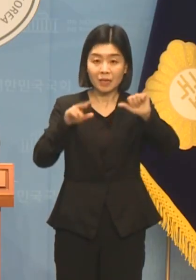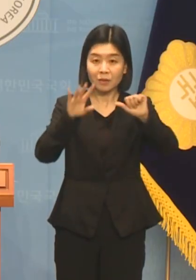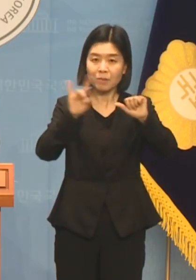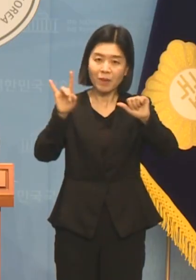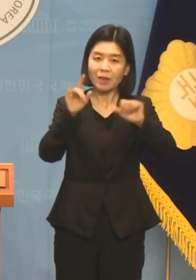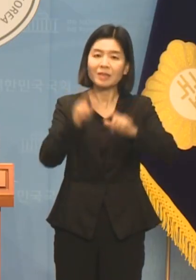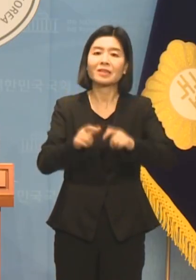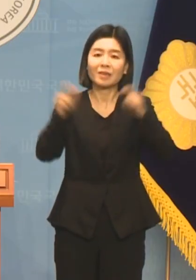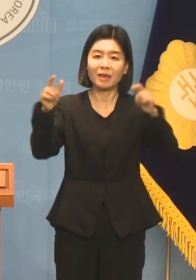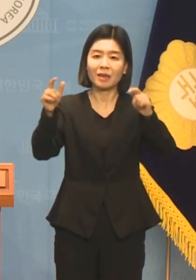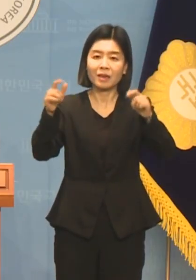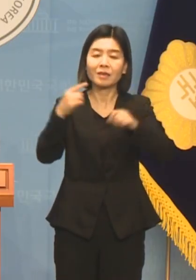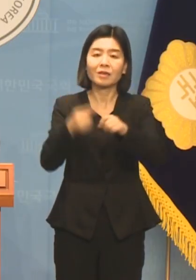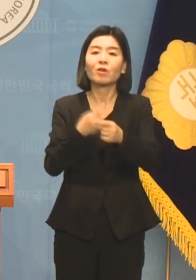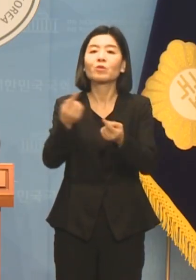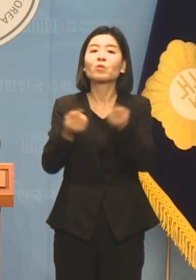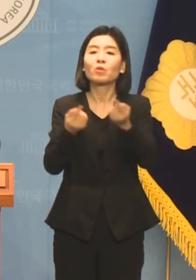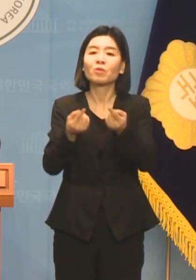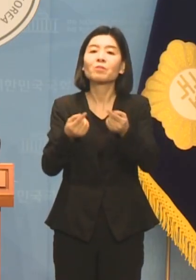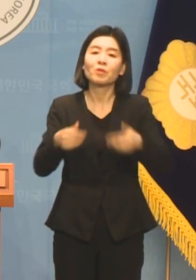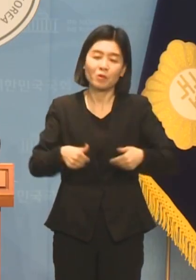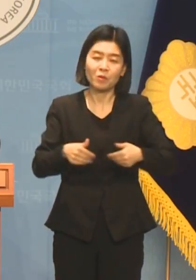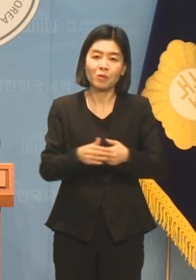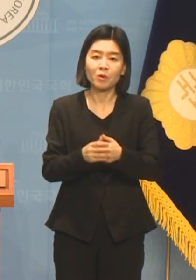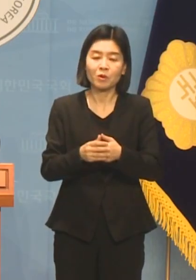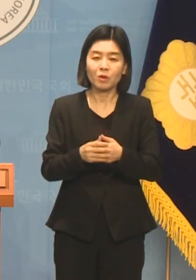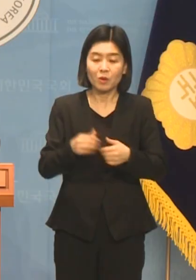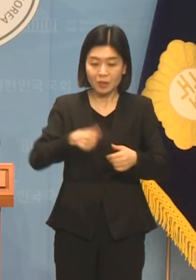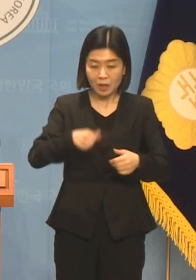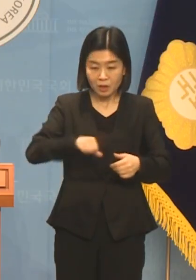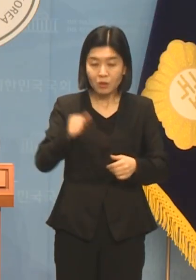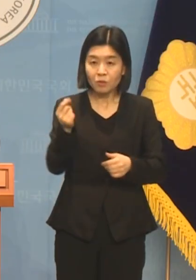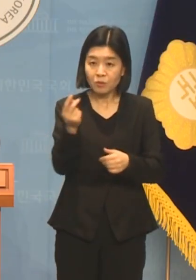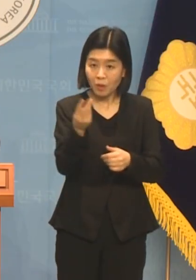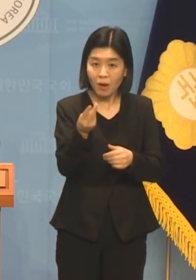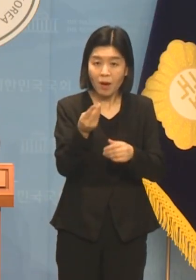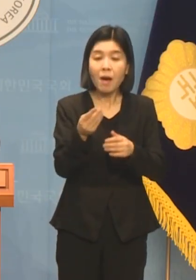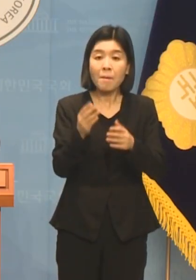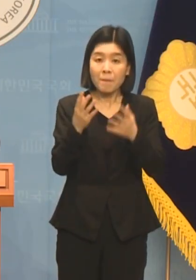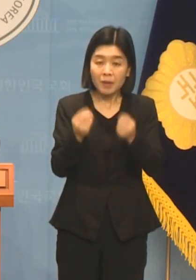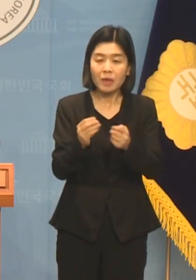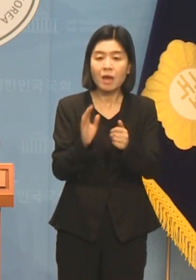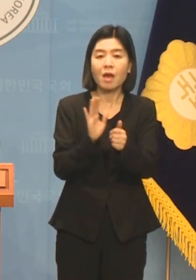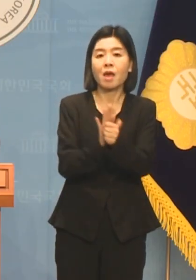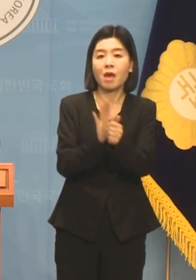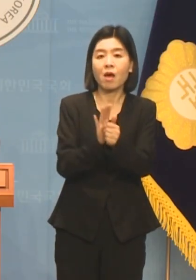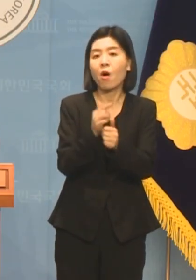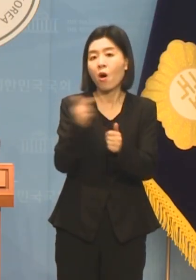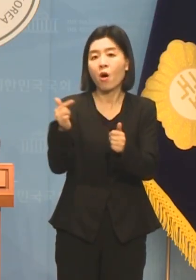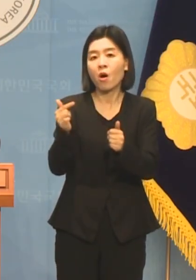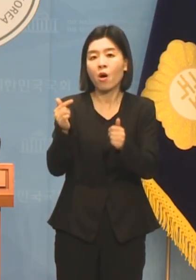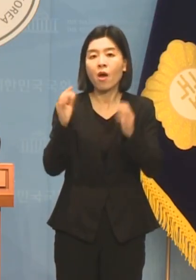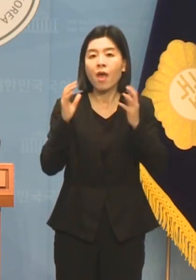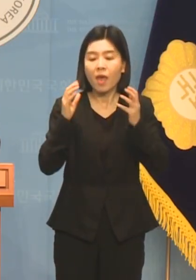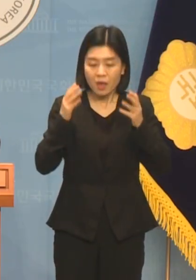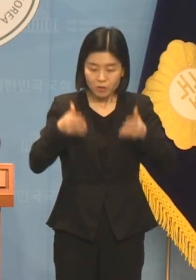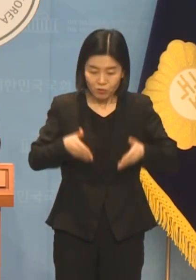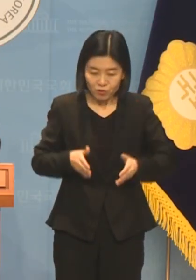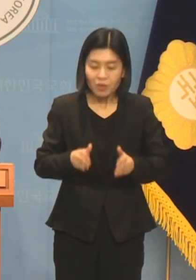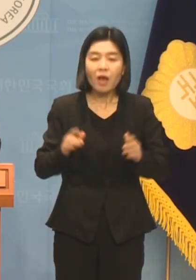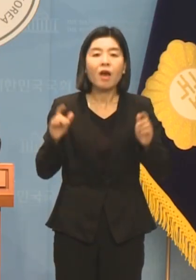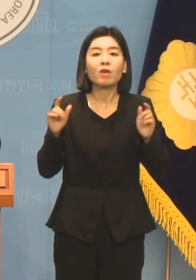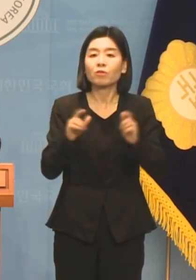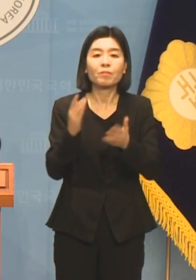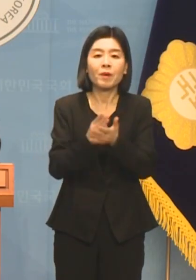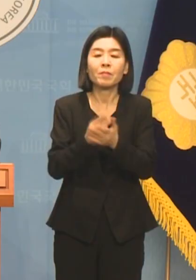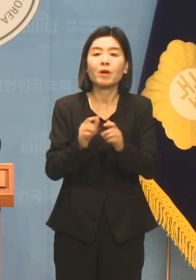큽니다. 또한 다자녀 가구에게 혜택이 크기 때문에 저출생 정책에도 부합합니다. 더불어 연간